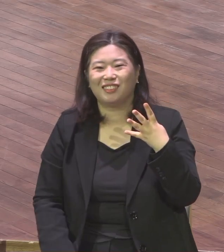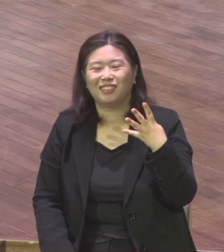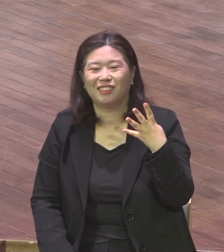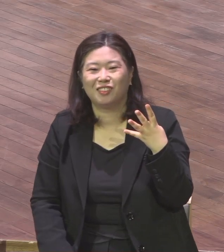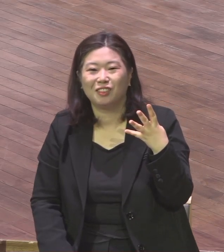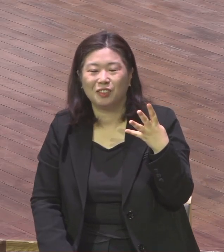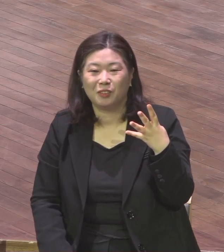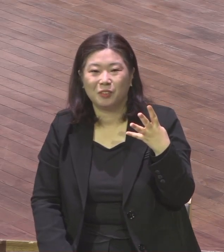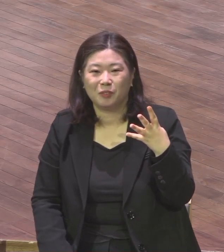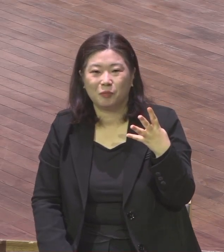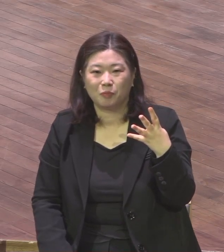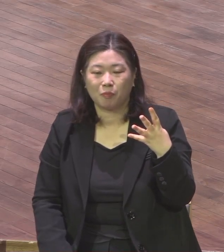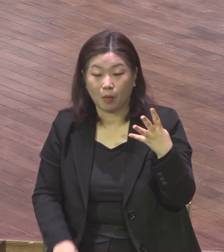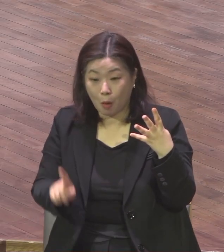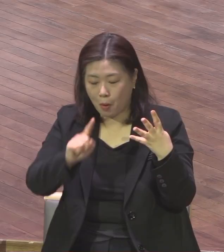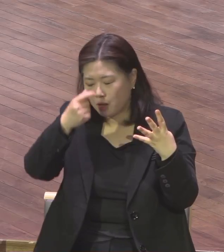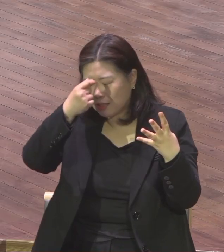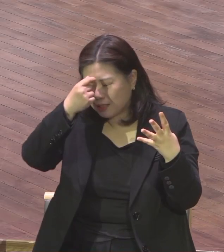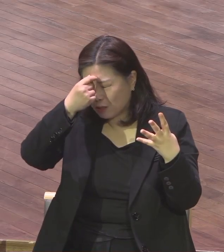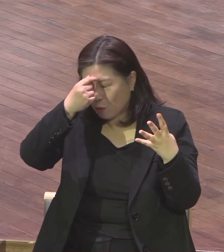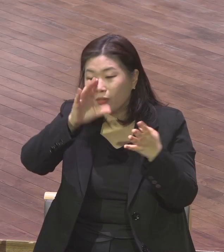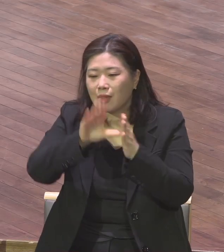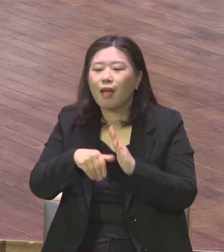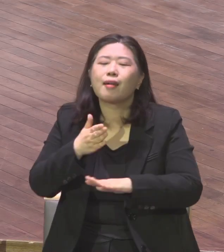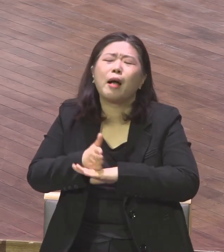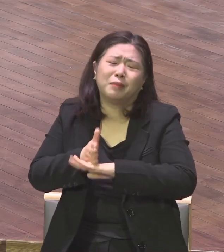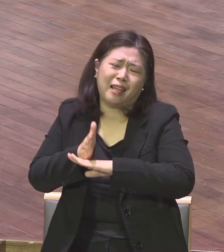유카리스티아스 감사 기도 하나님.